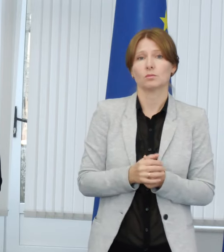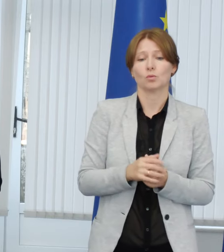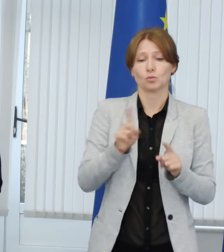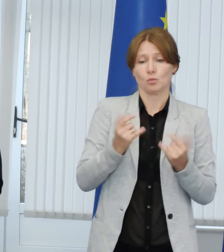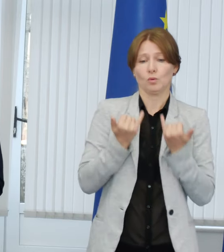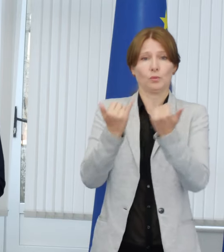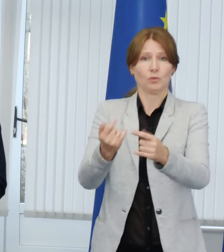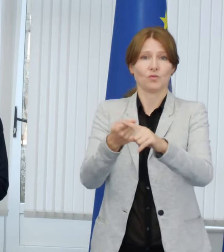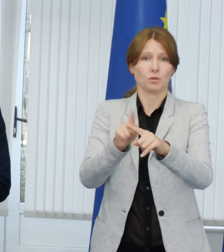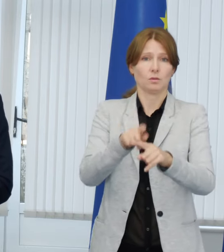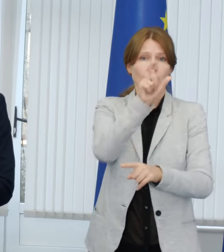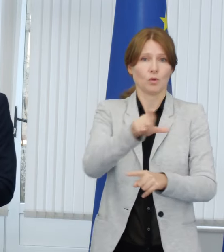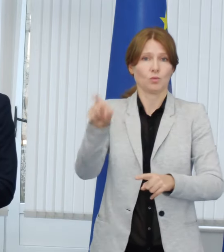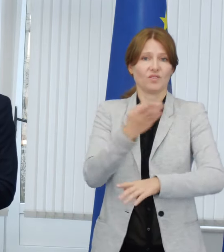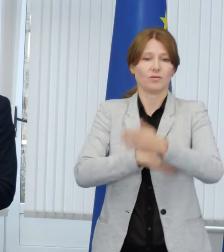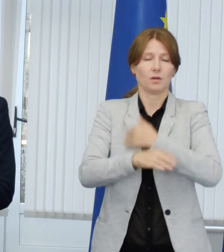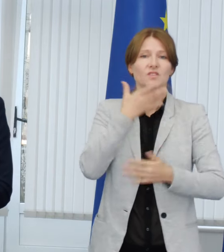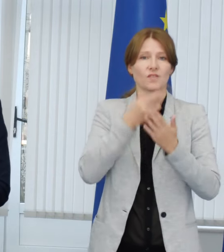pentru aceste persoane.